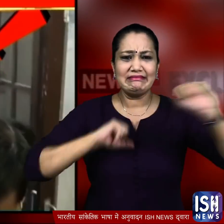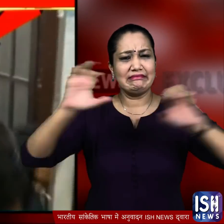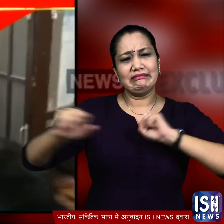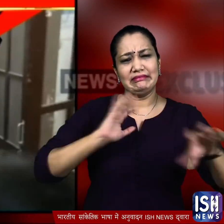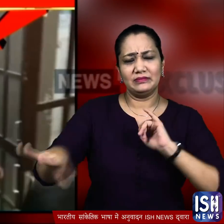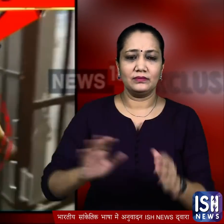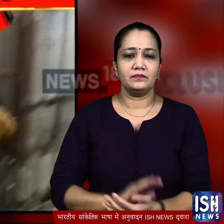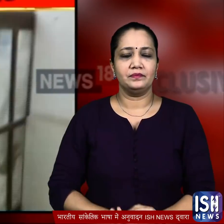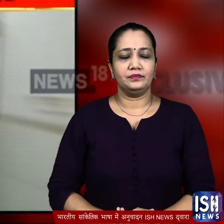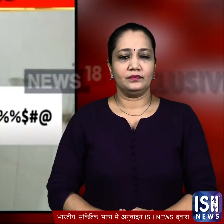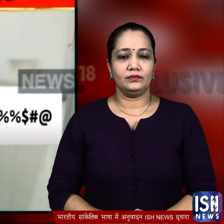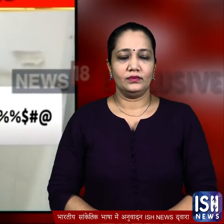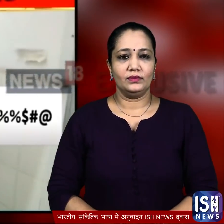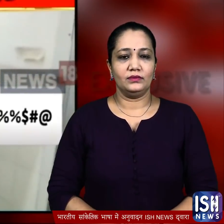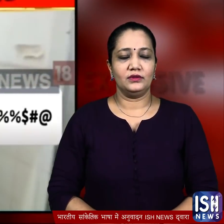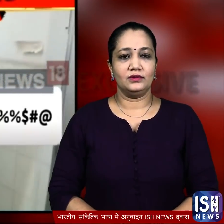फेंका।